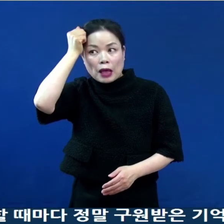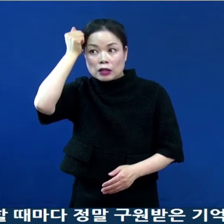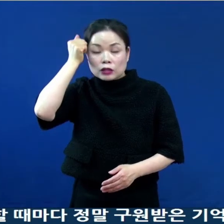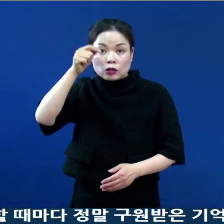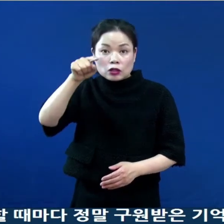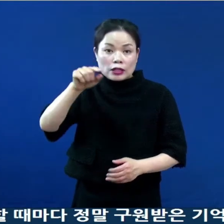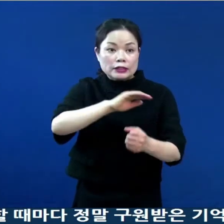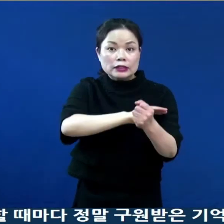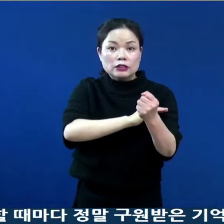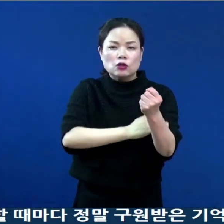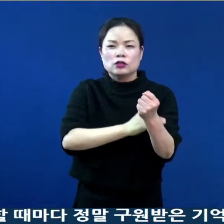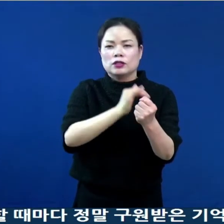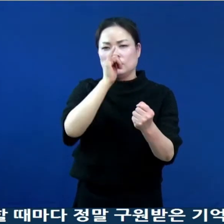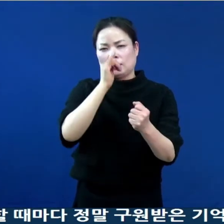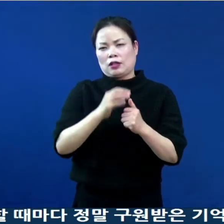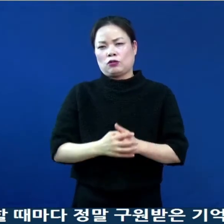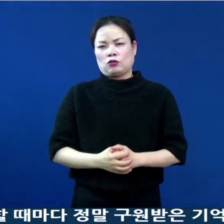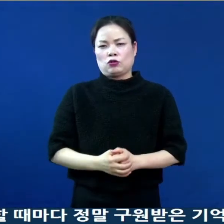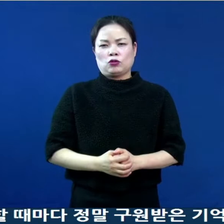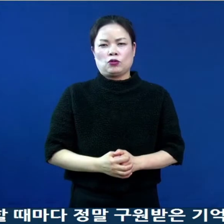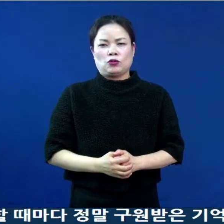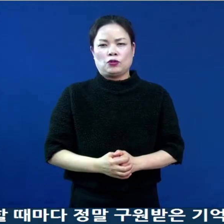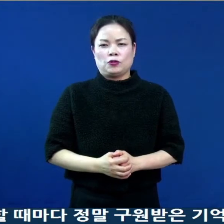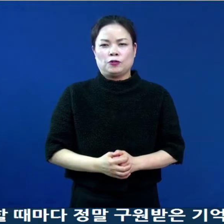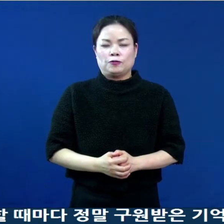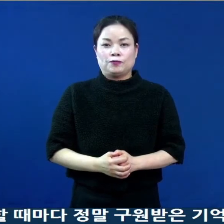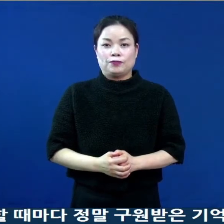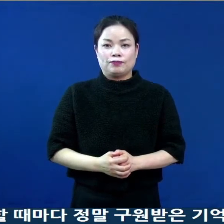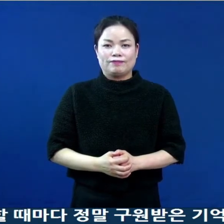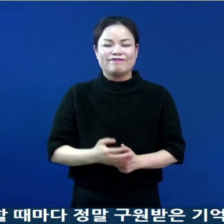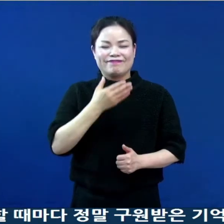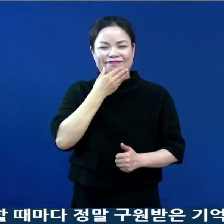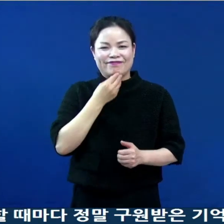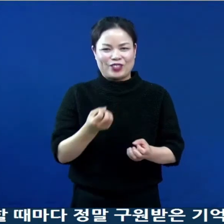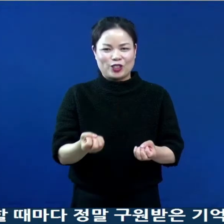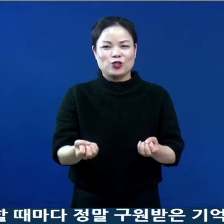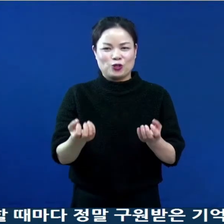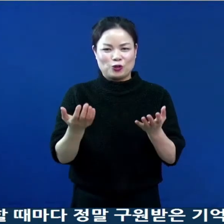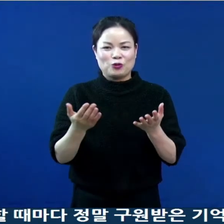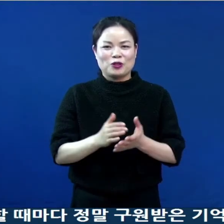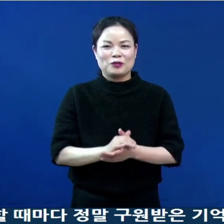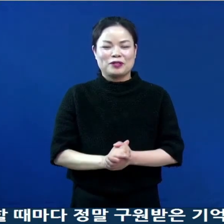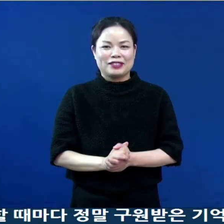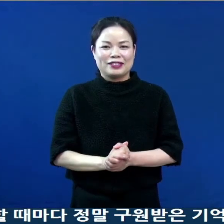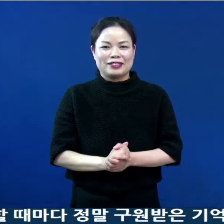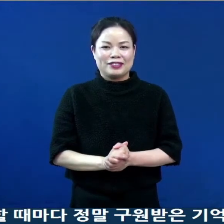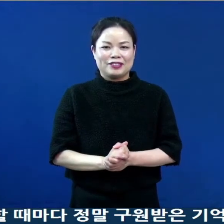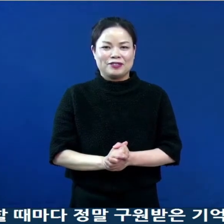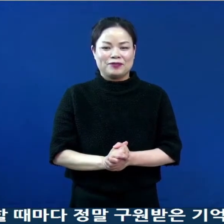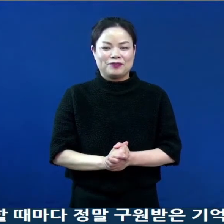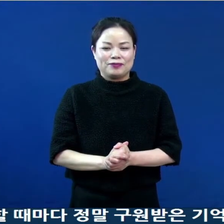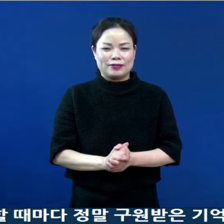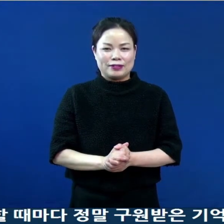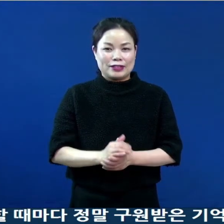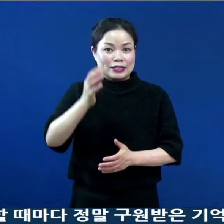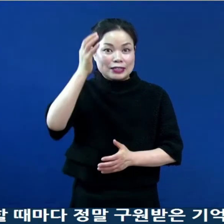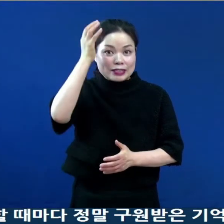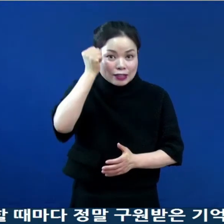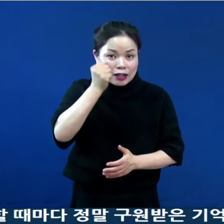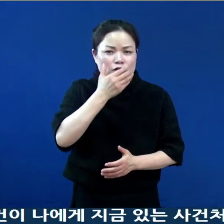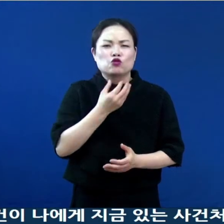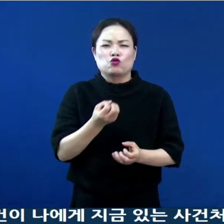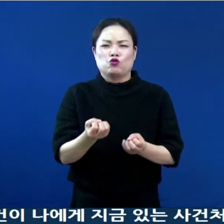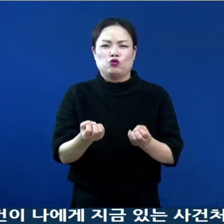기억의 능력이 있다는 것이죠. 이게 축복입니다, 여러분. 기억할 수 있는 게